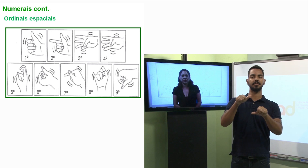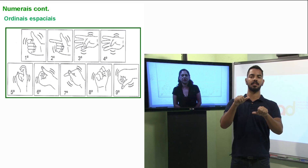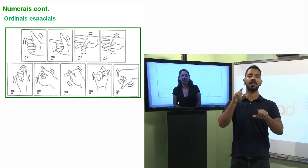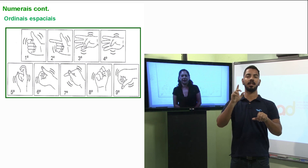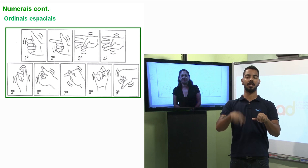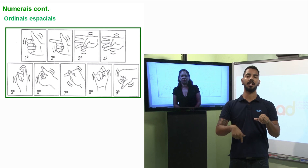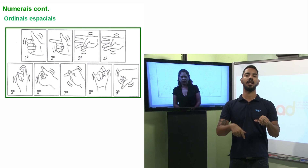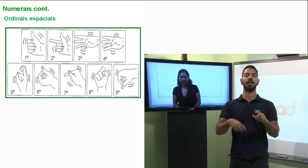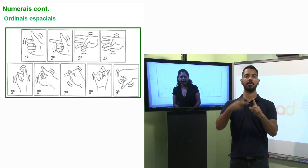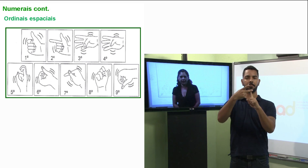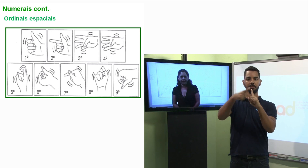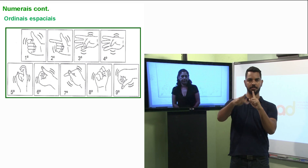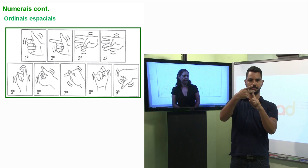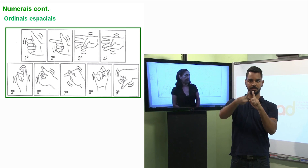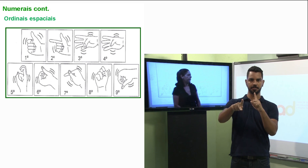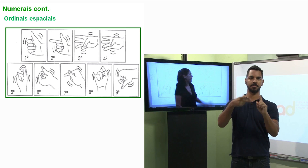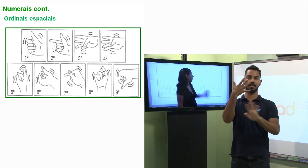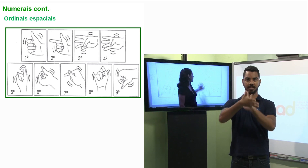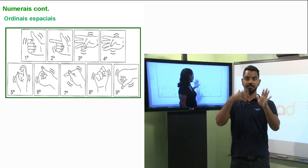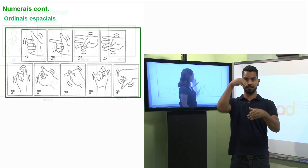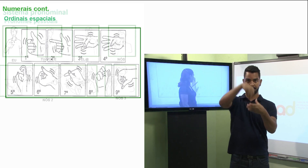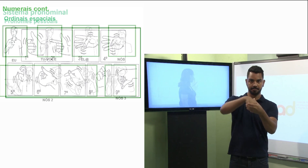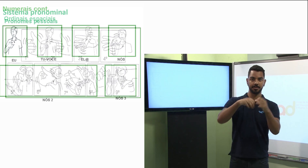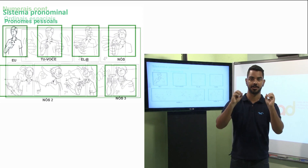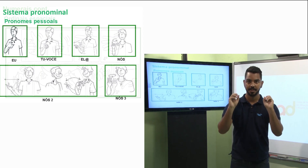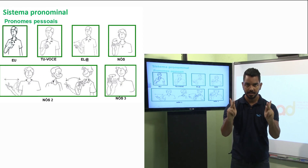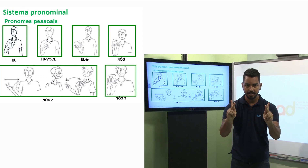da língua de sinais, ok?